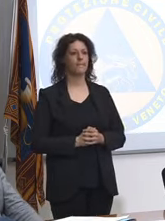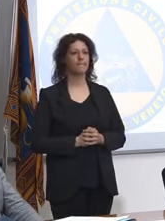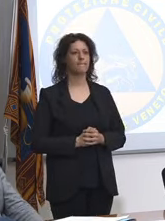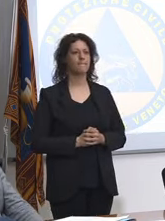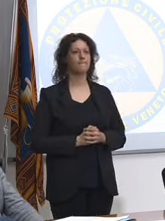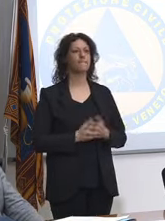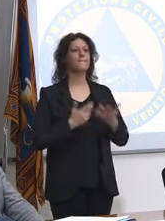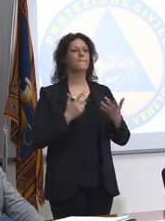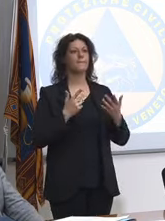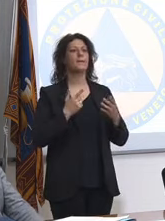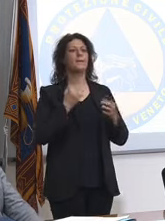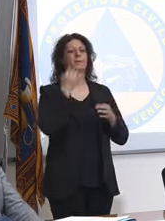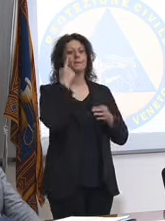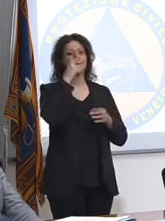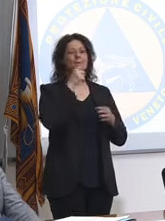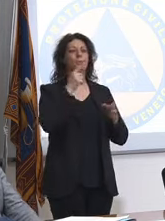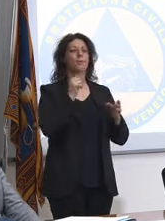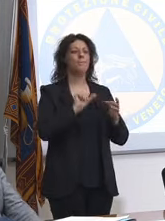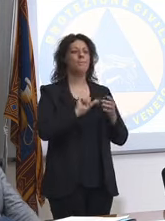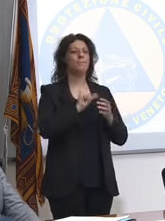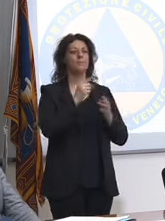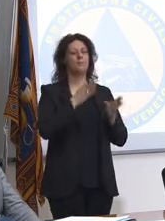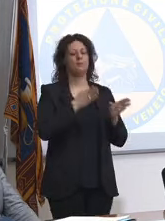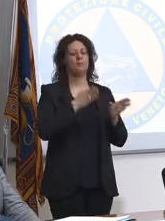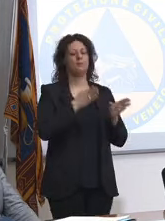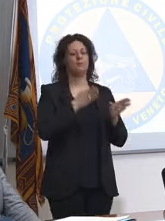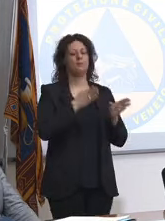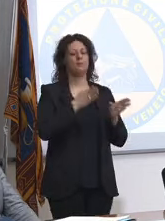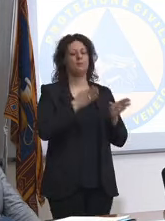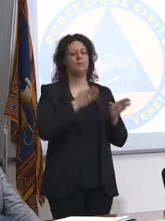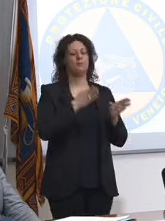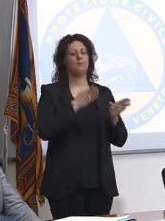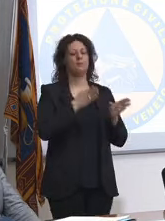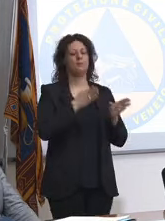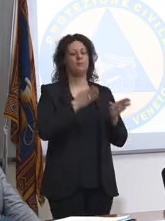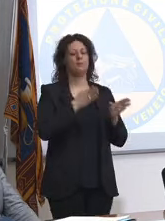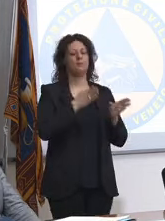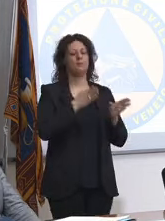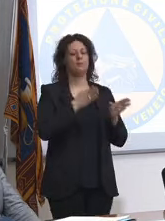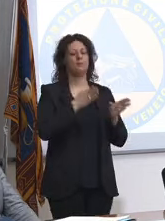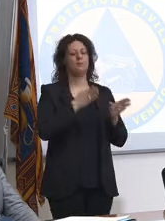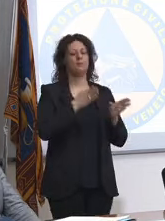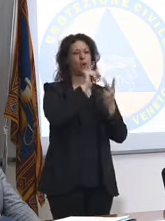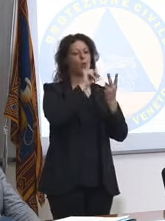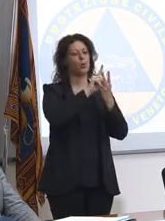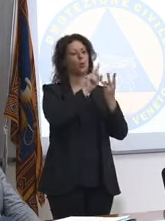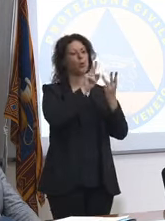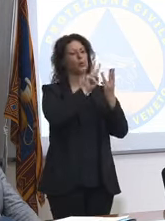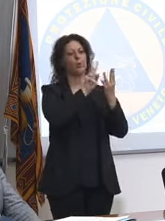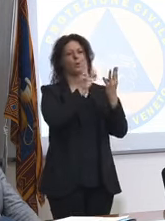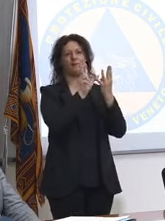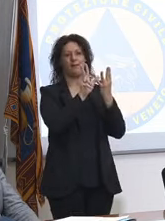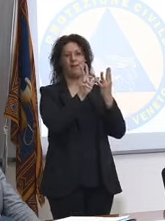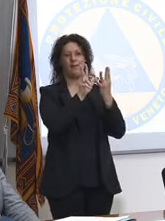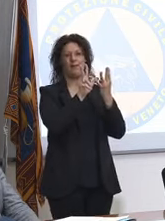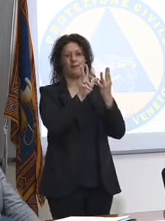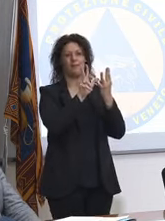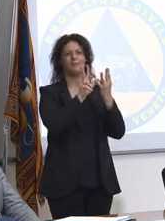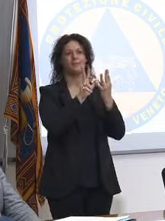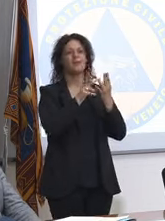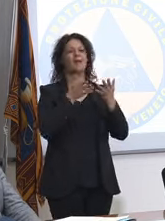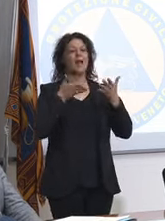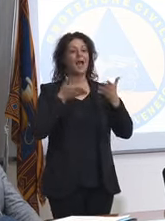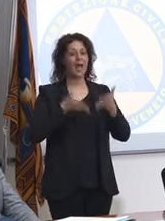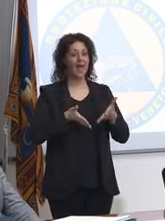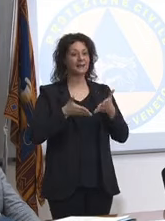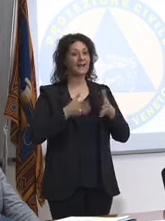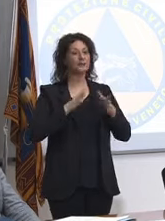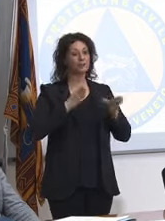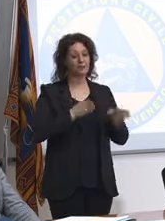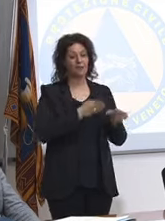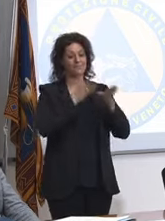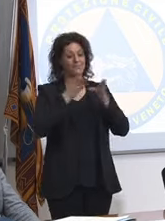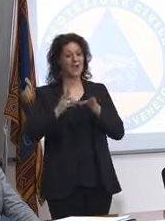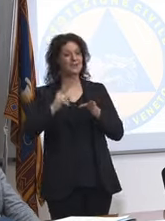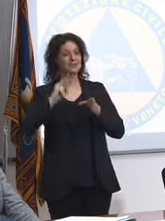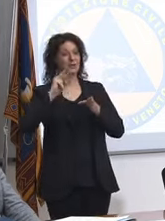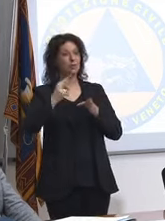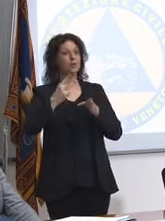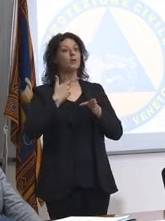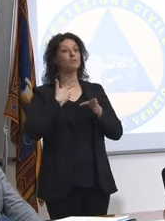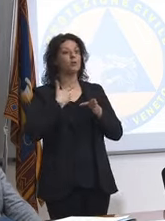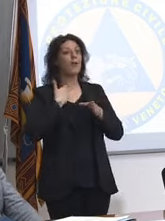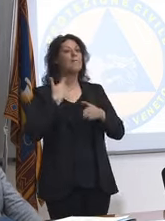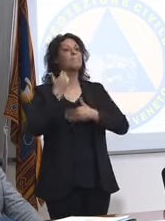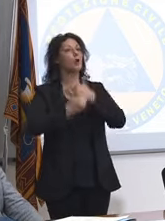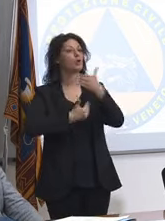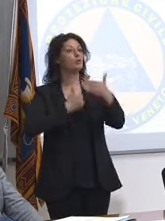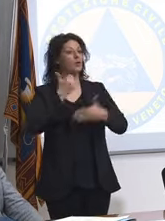chiamata procedura operativa 0 e poi 1, 2, 3. Adesso stiamo scrivendo la prima della fase 2. In ogni procedura operativa,